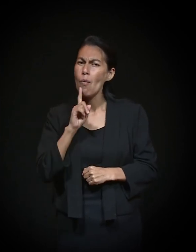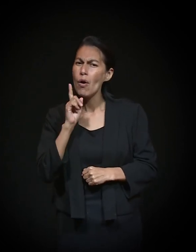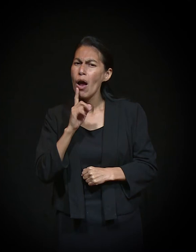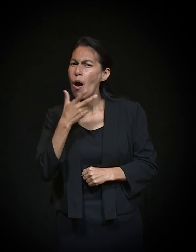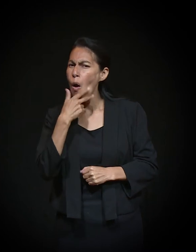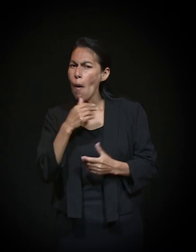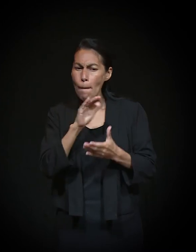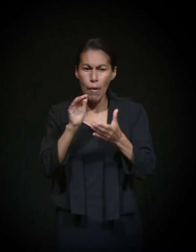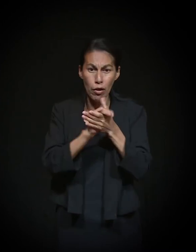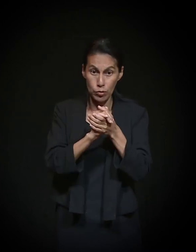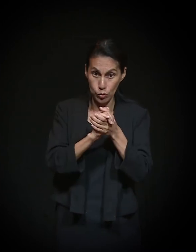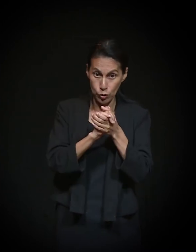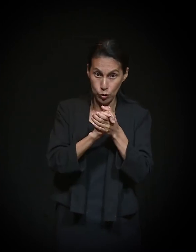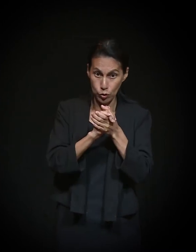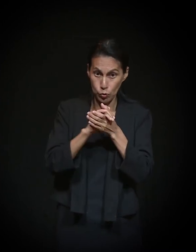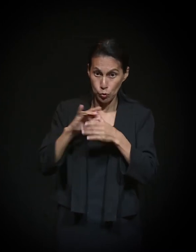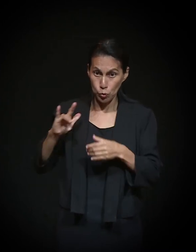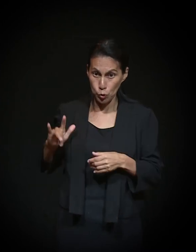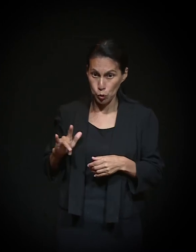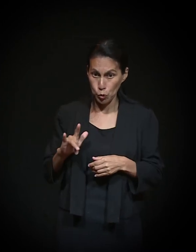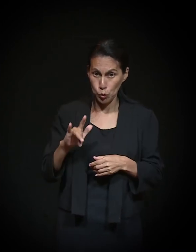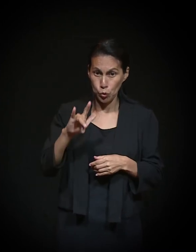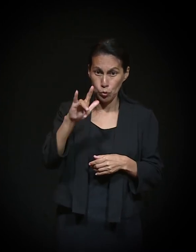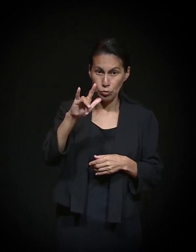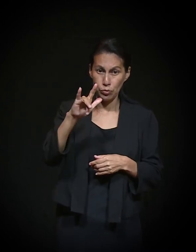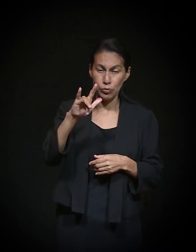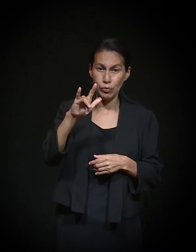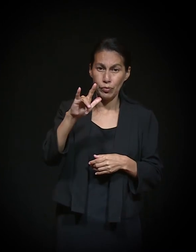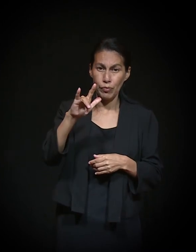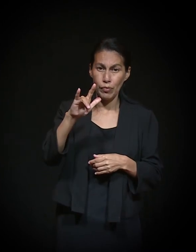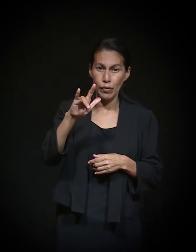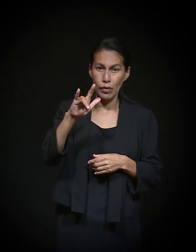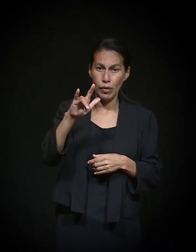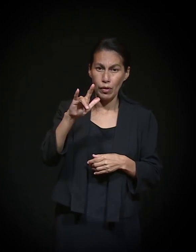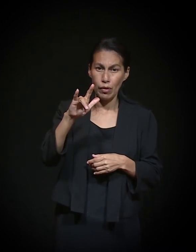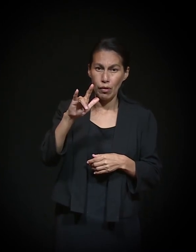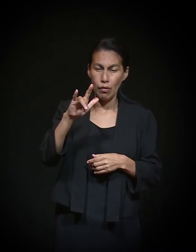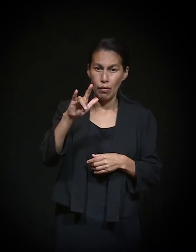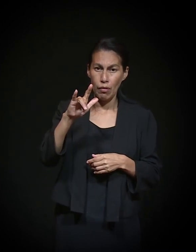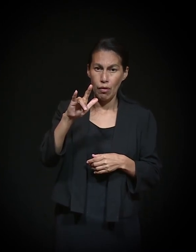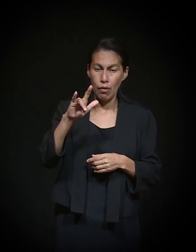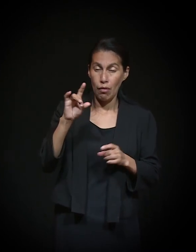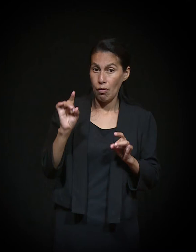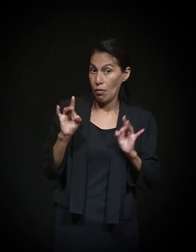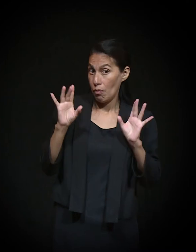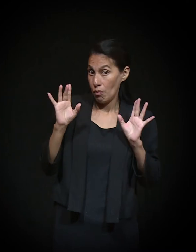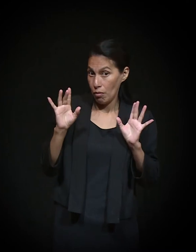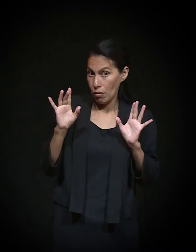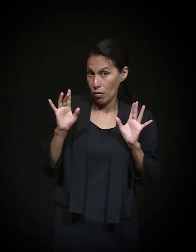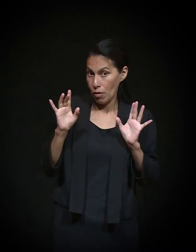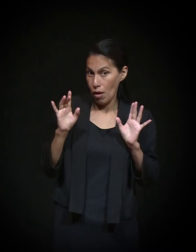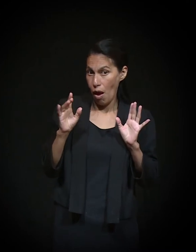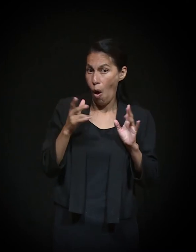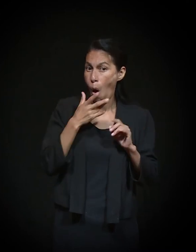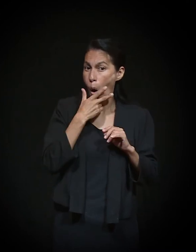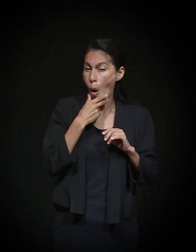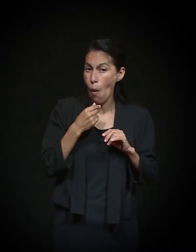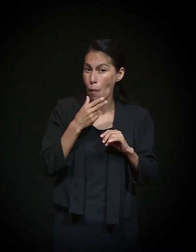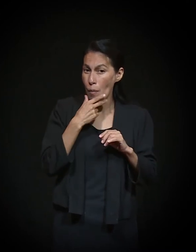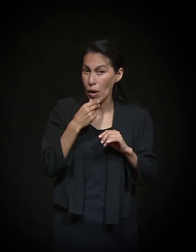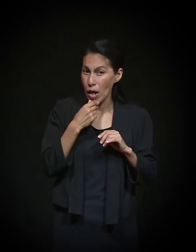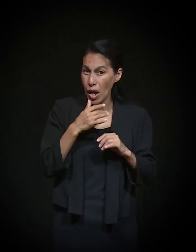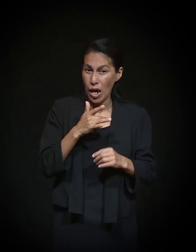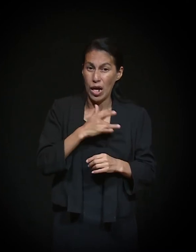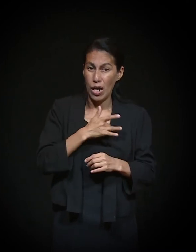Una señora con su esposo iba a caminar adelante. De repente, el esposo le dio